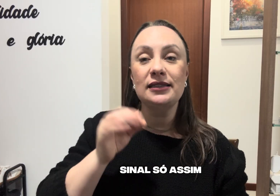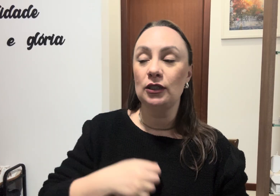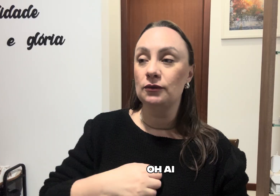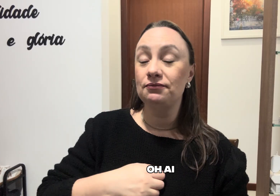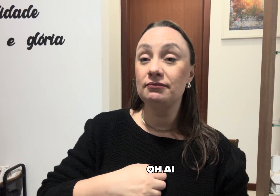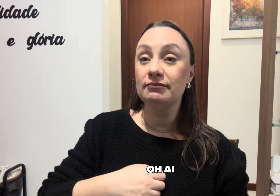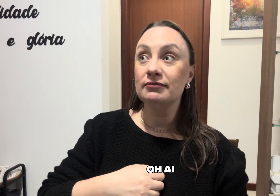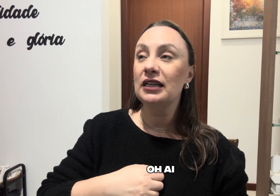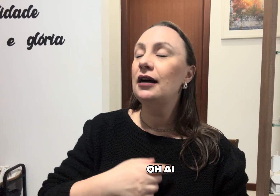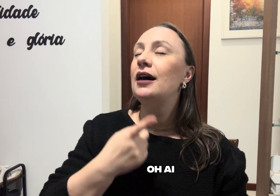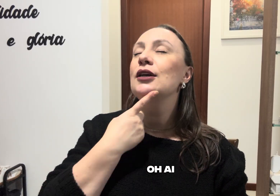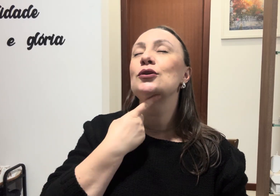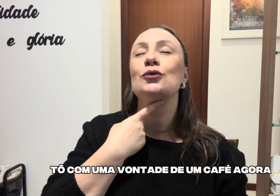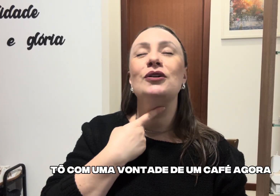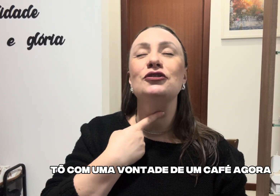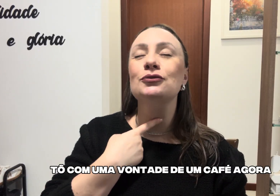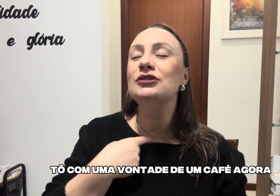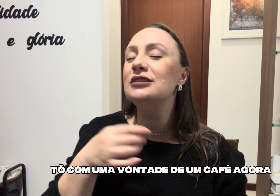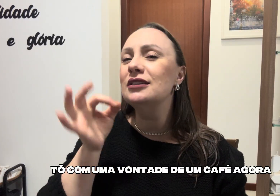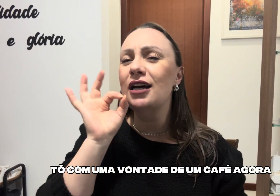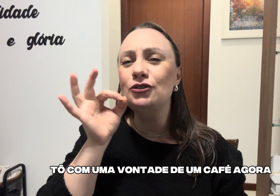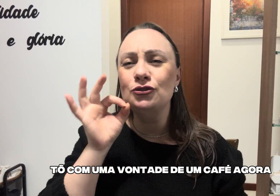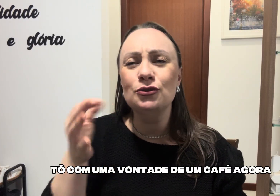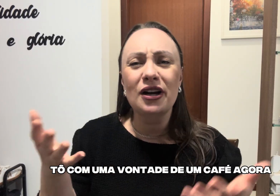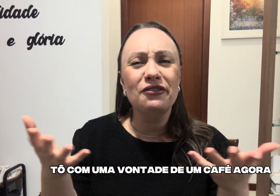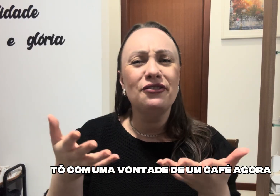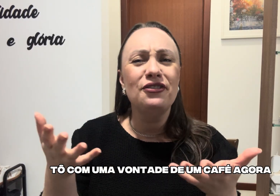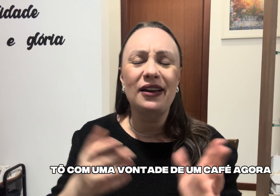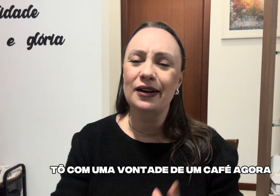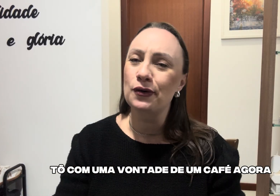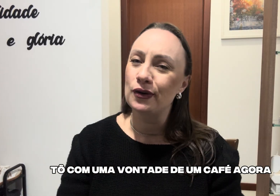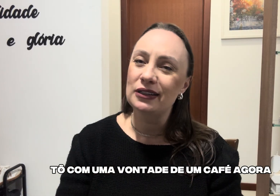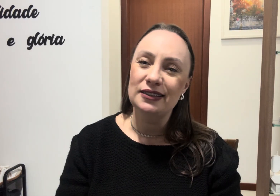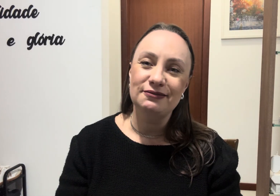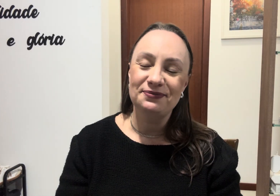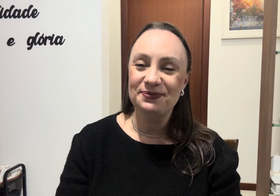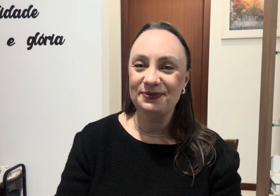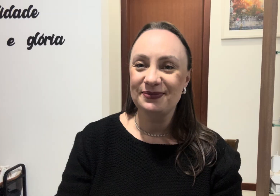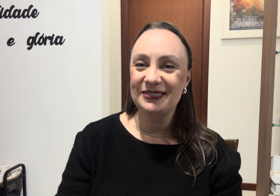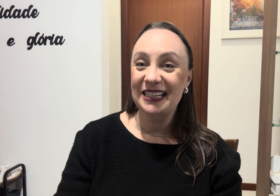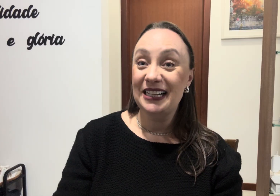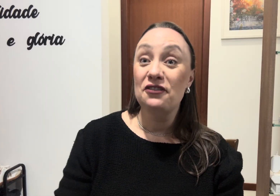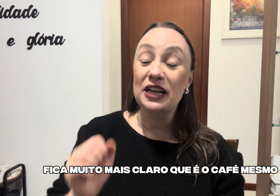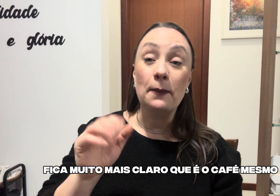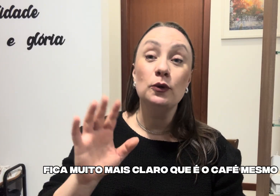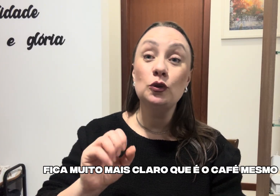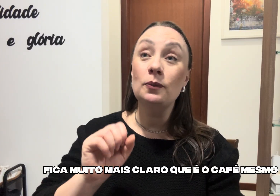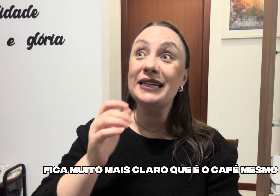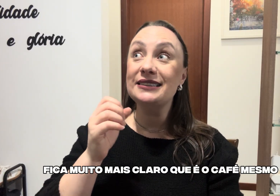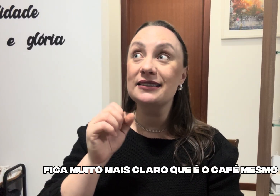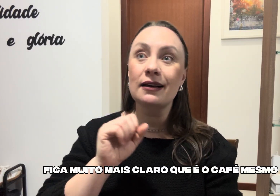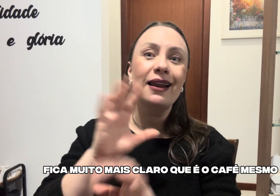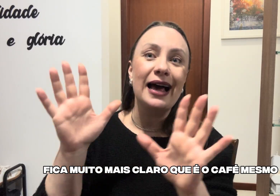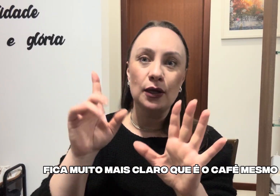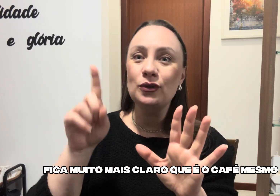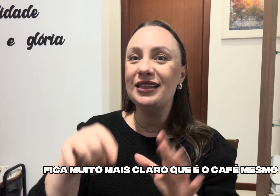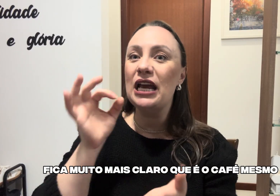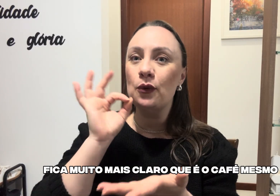ó. Ai, tô com uma vontade de um café agora. Fica muito mais claro que é o